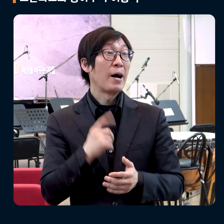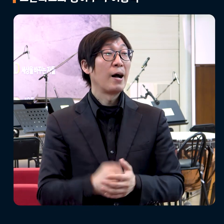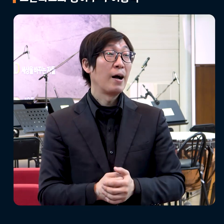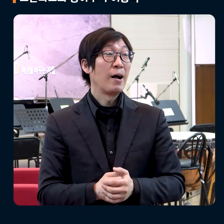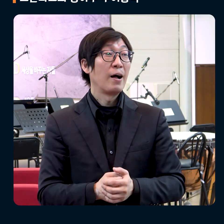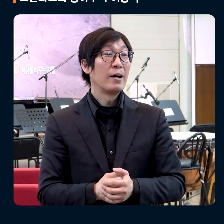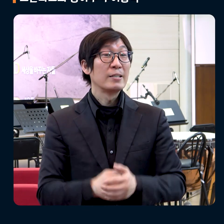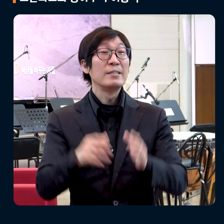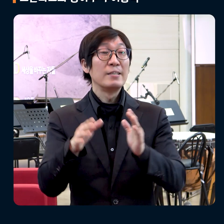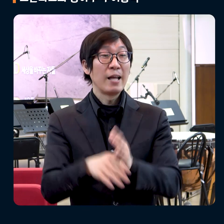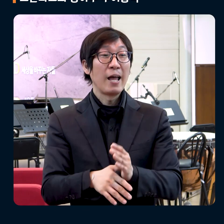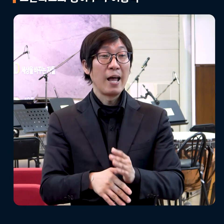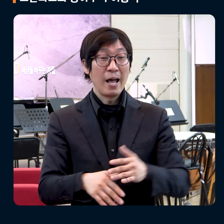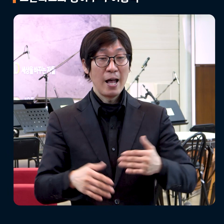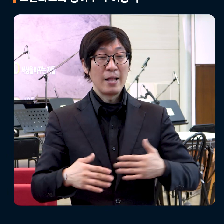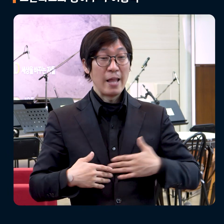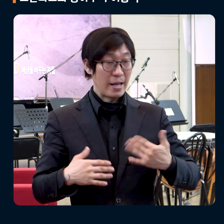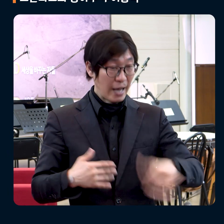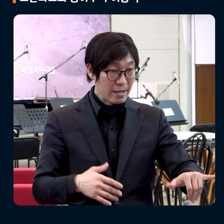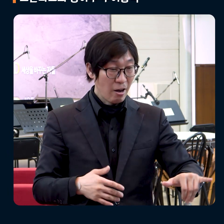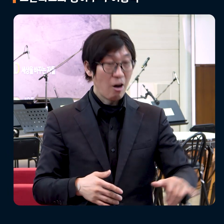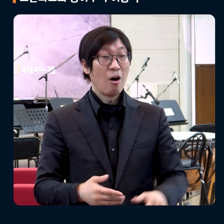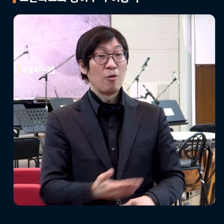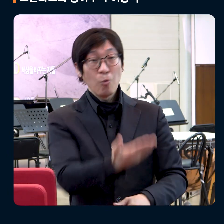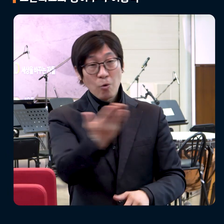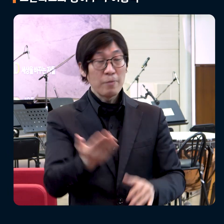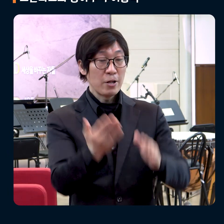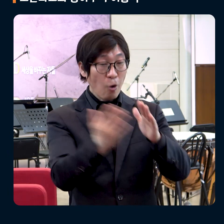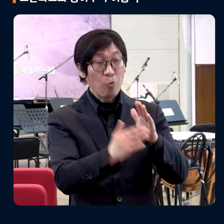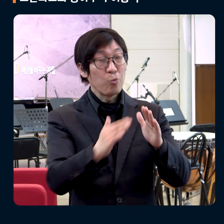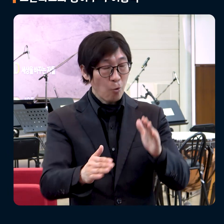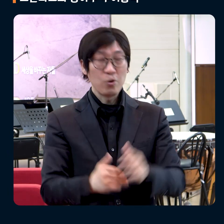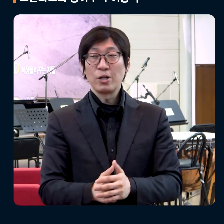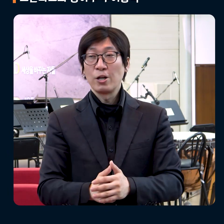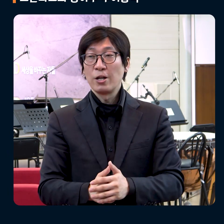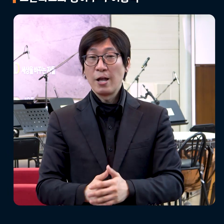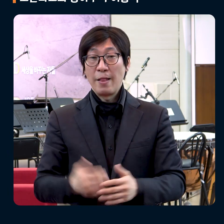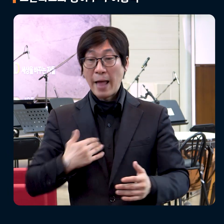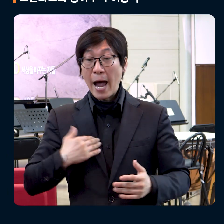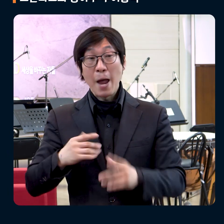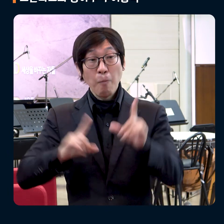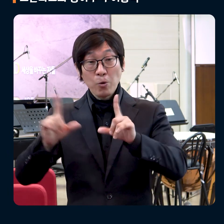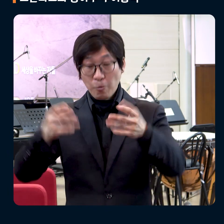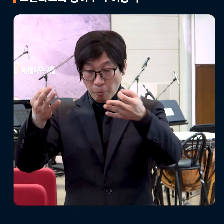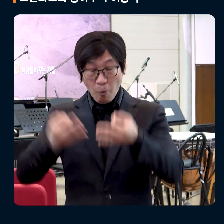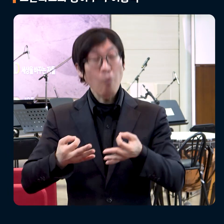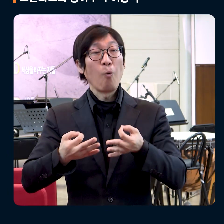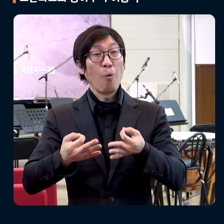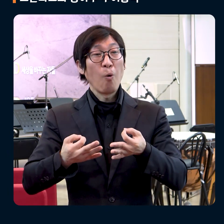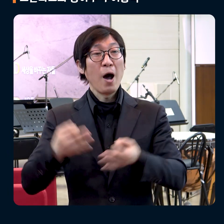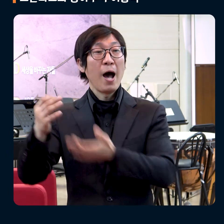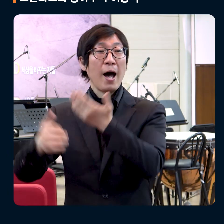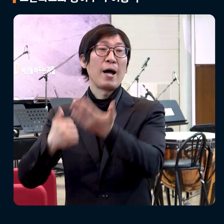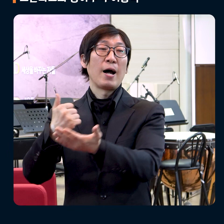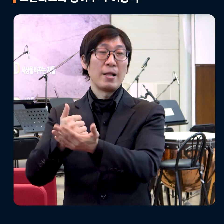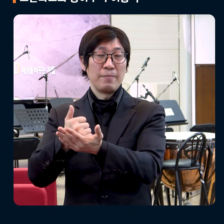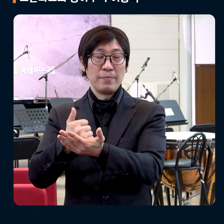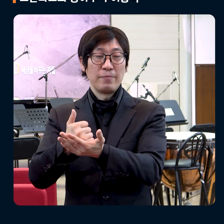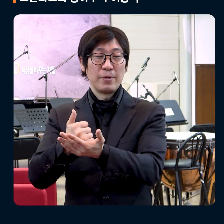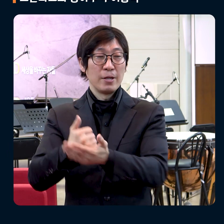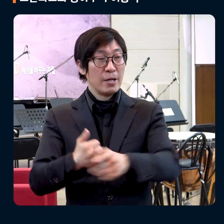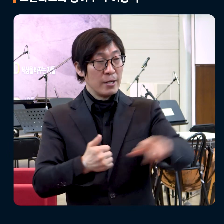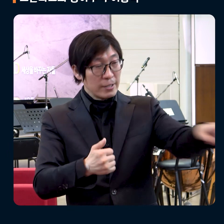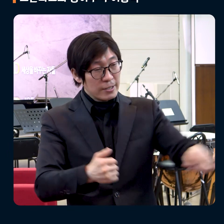걸어가야 하는 것입니다. 그때 우리의 자녀들이, 우리의 성도들이 그 모습을 보면서 정말 하나님